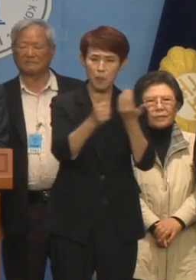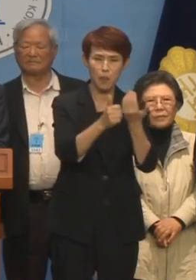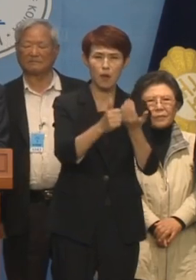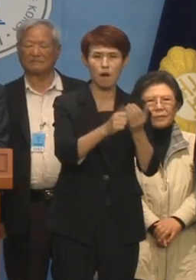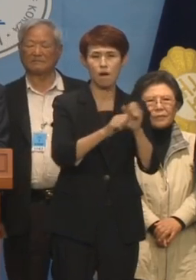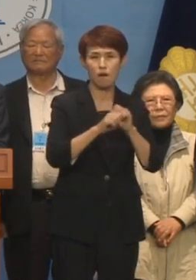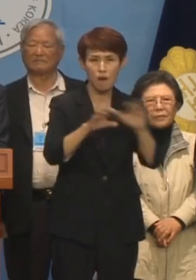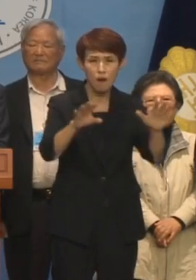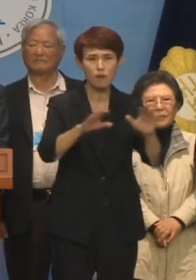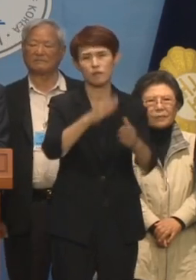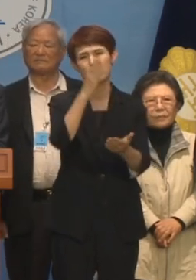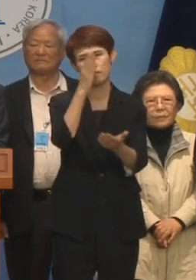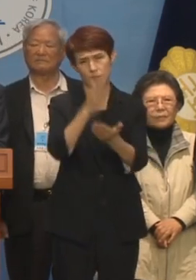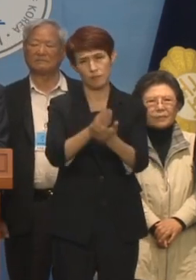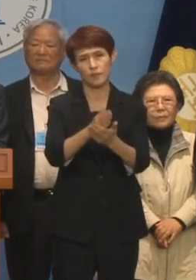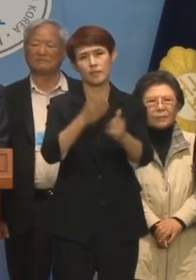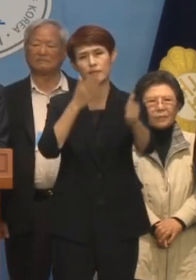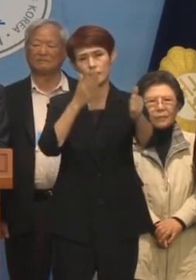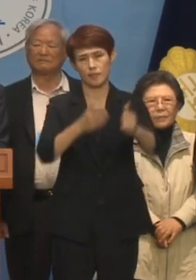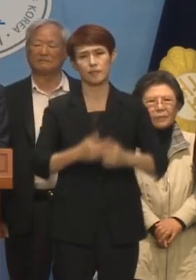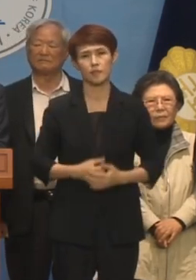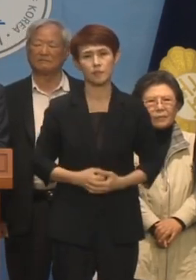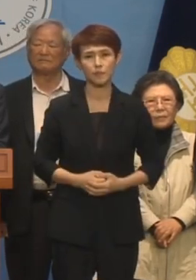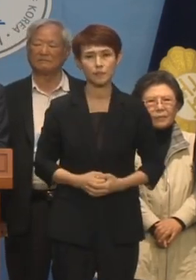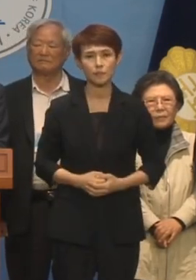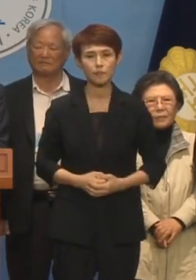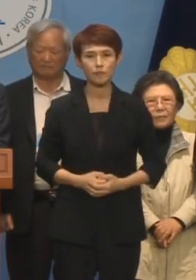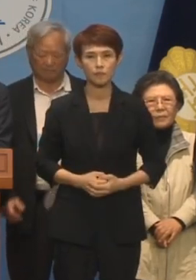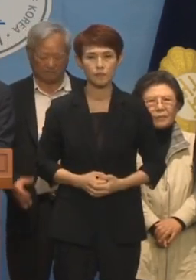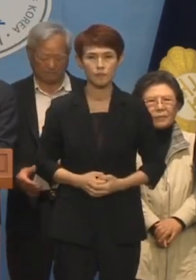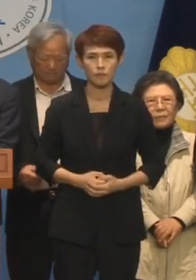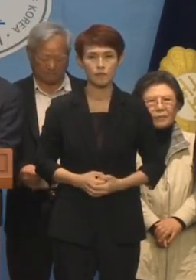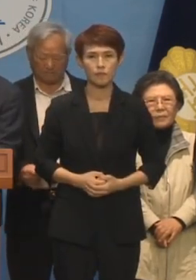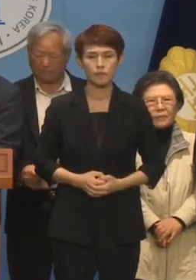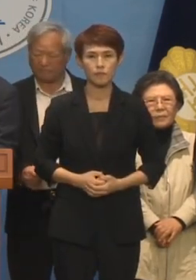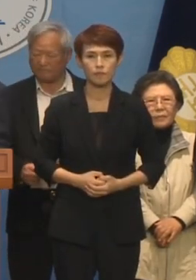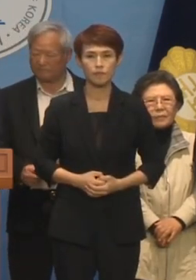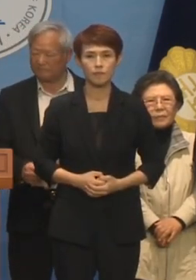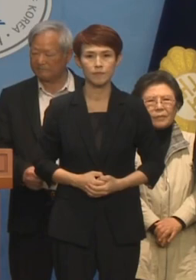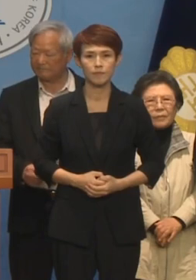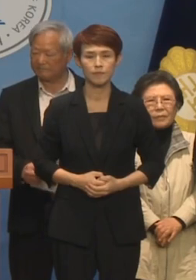퍼뜨리는 우를 범하지 말아야 할 것입니다.